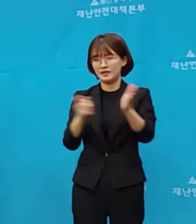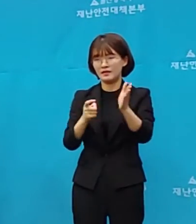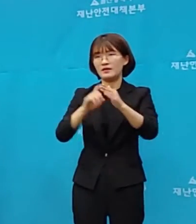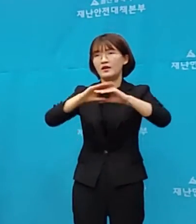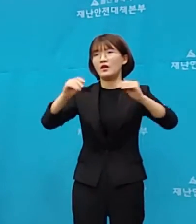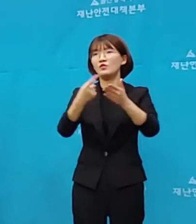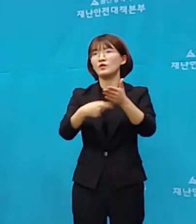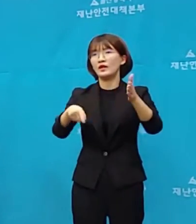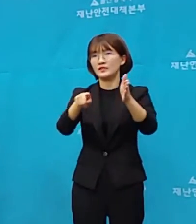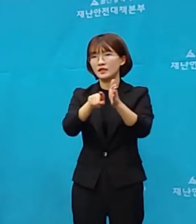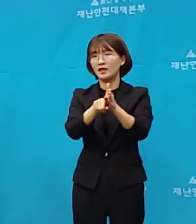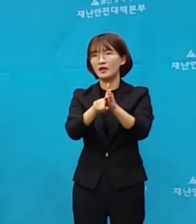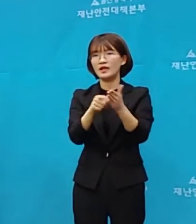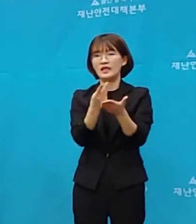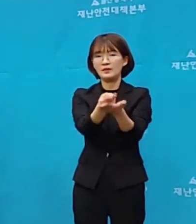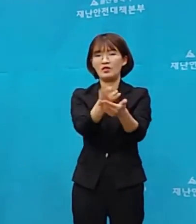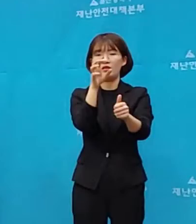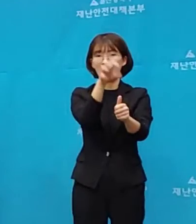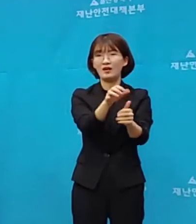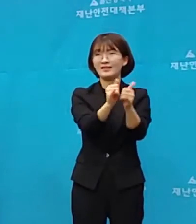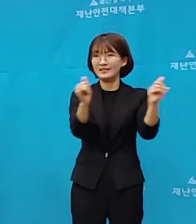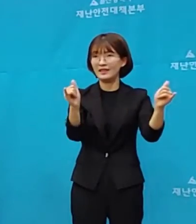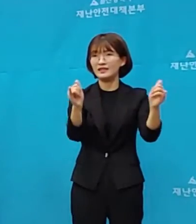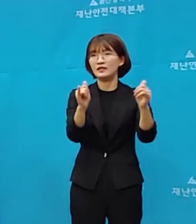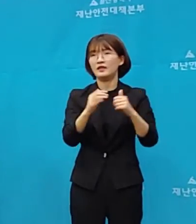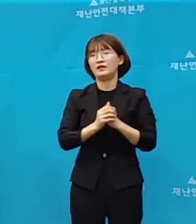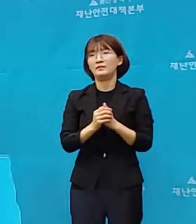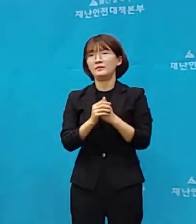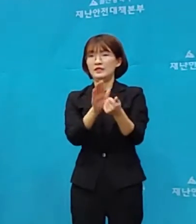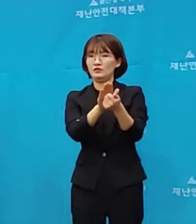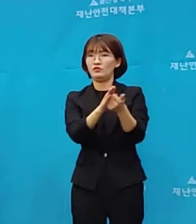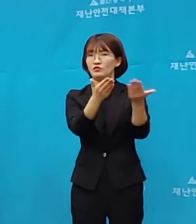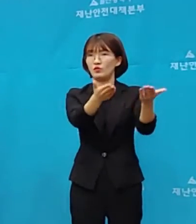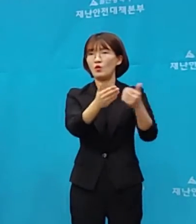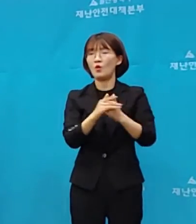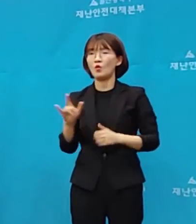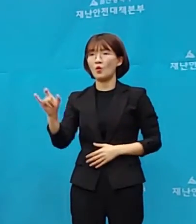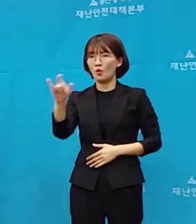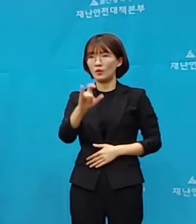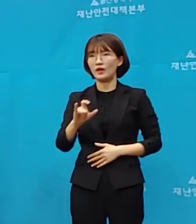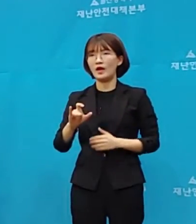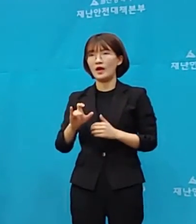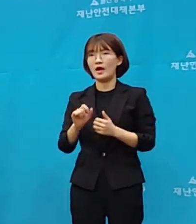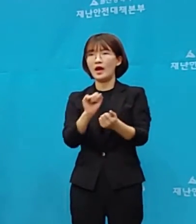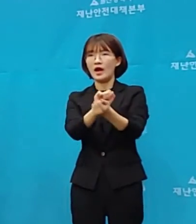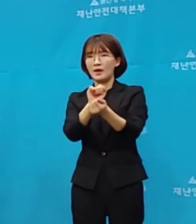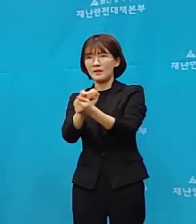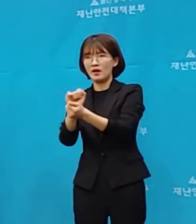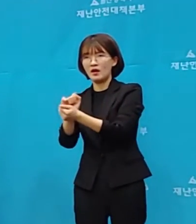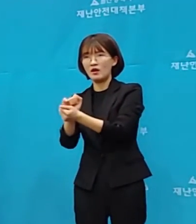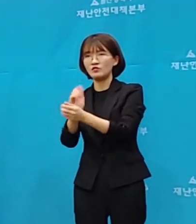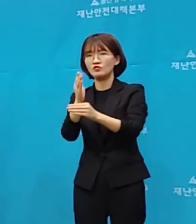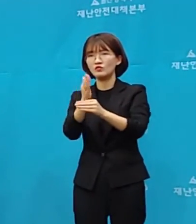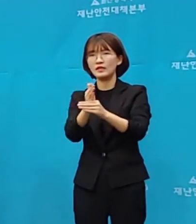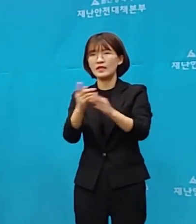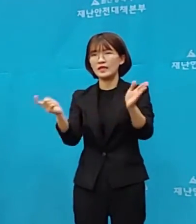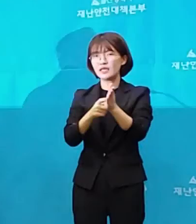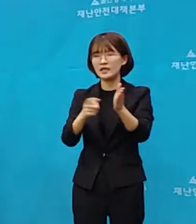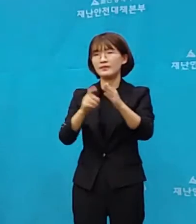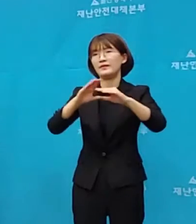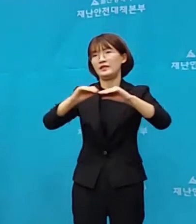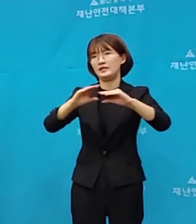위해 입원 격리자에 대한 생활지원비 18억 원, 코로나19 감염증